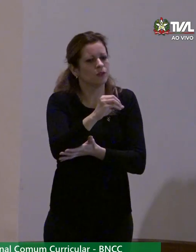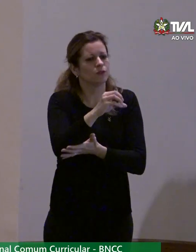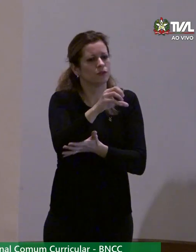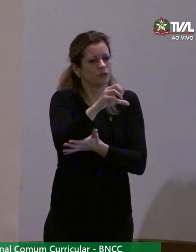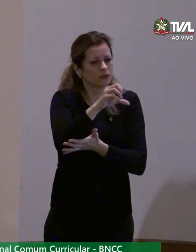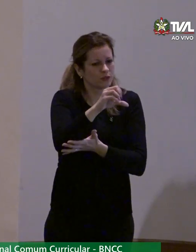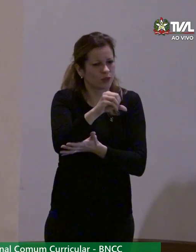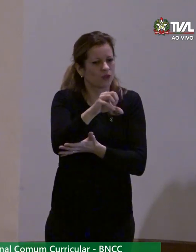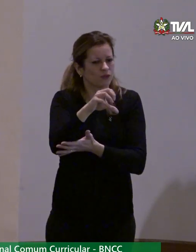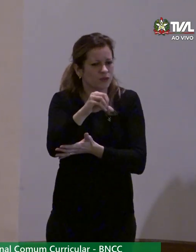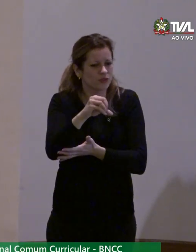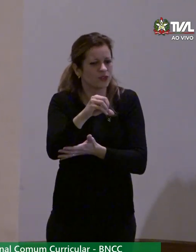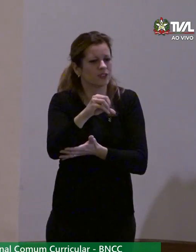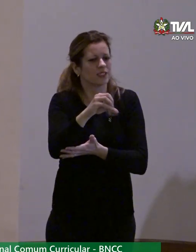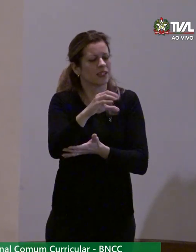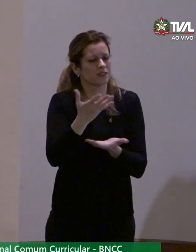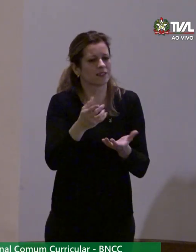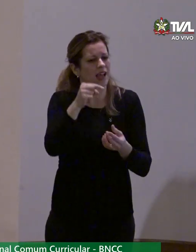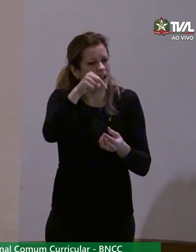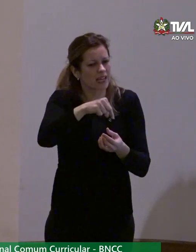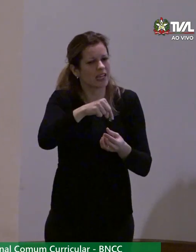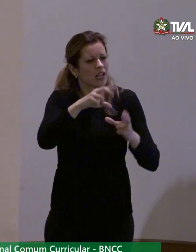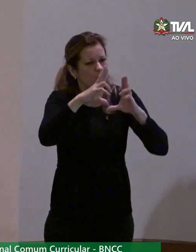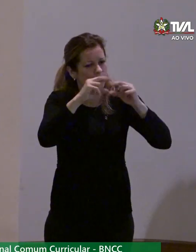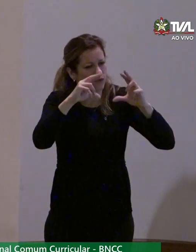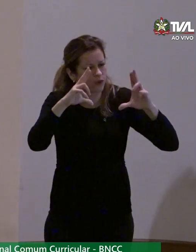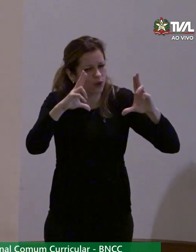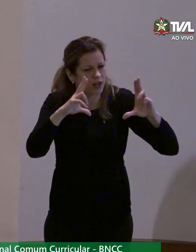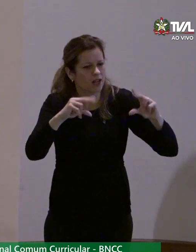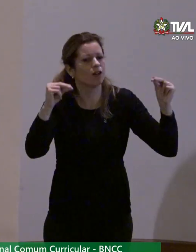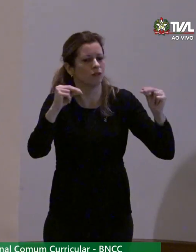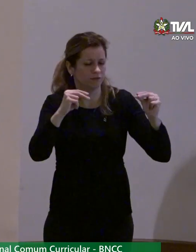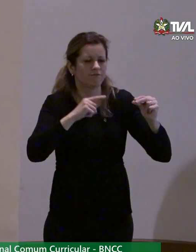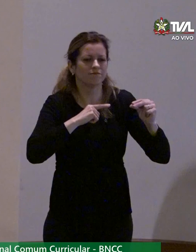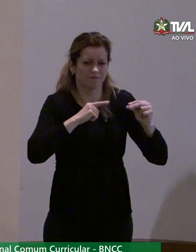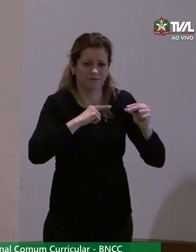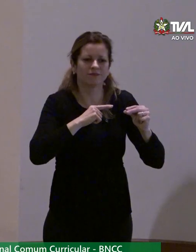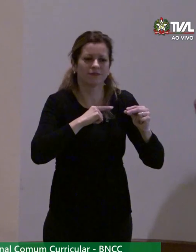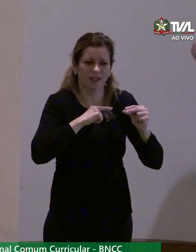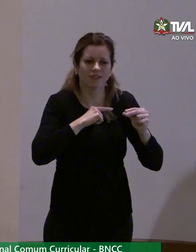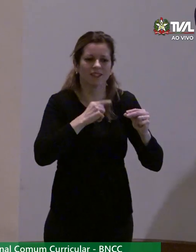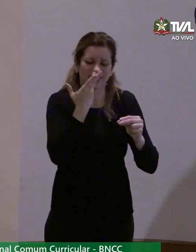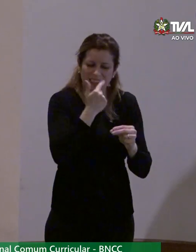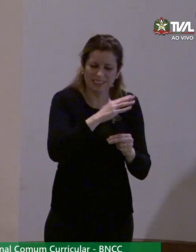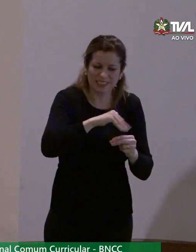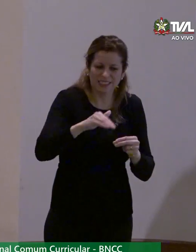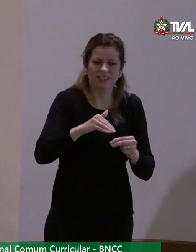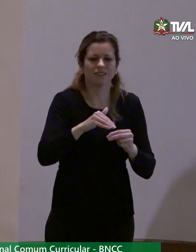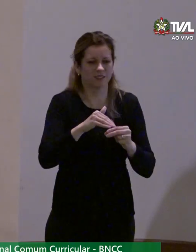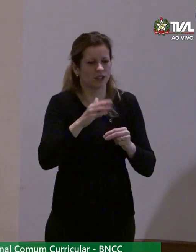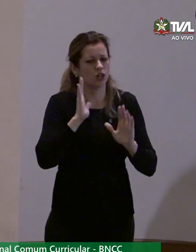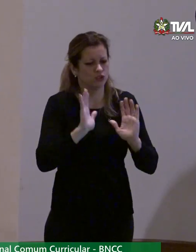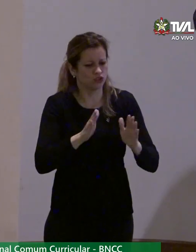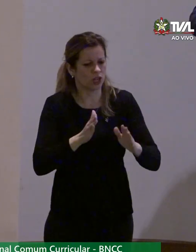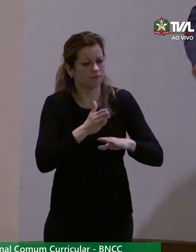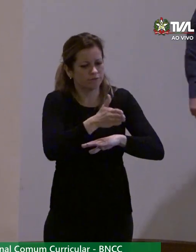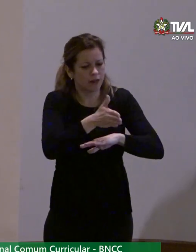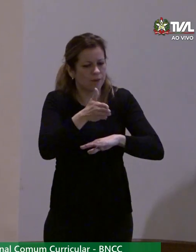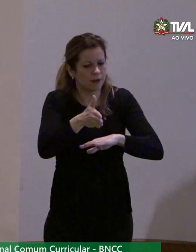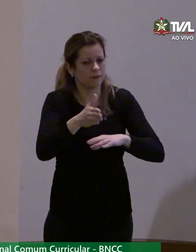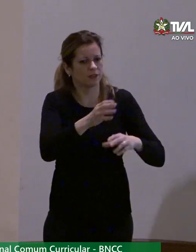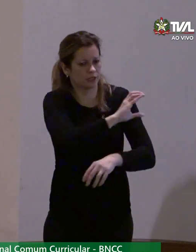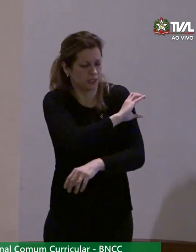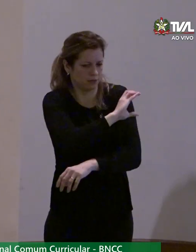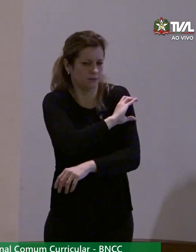unidades novas vagas no município de Florianópolis encontrar as novas creches que nós vamos inaugurar